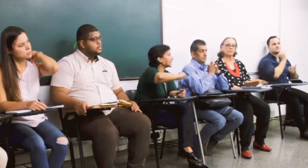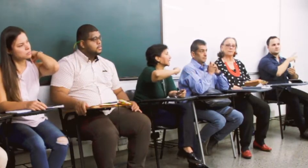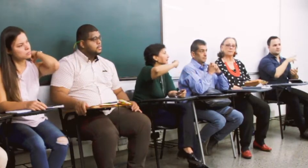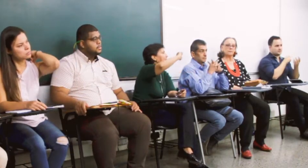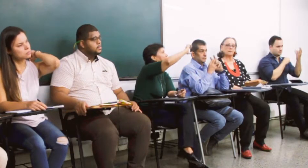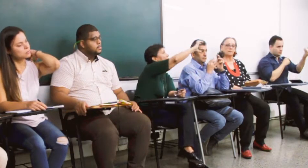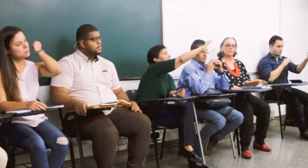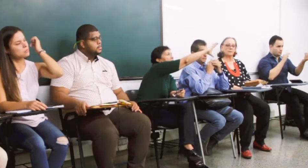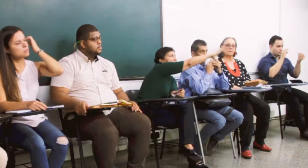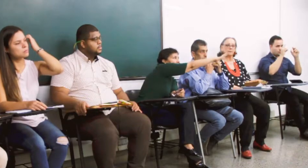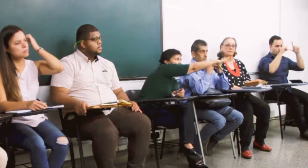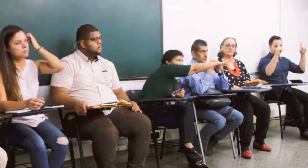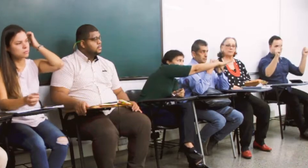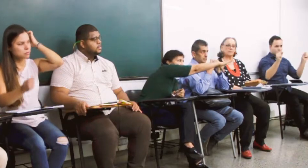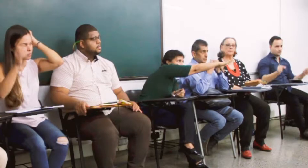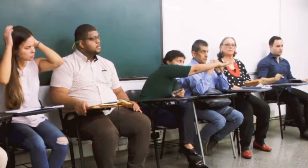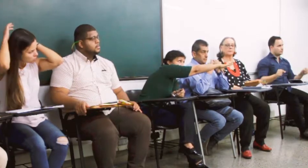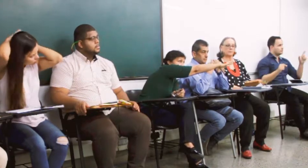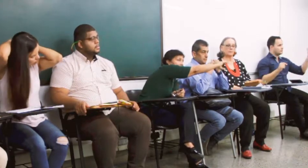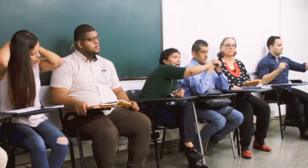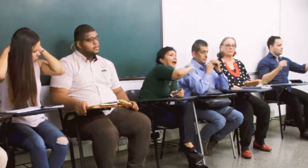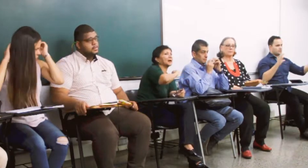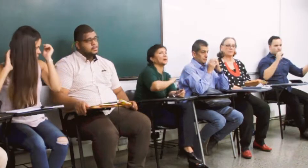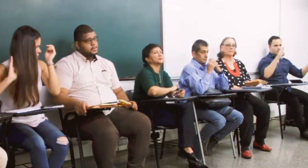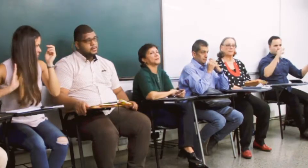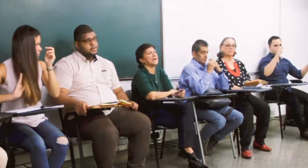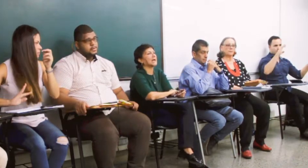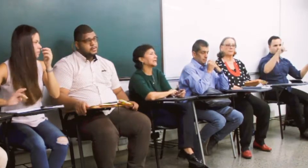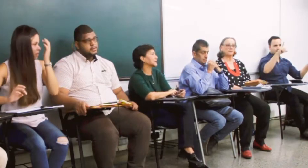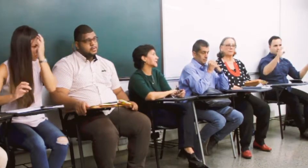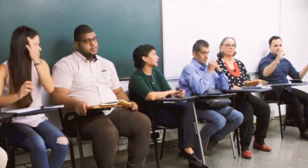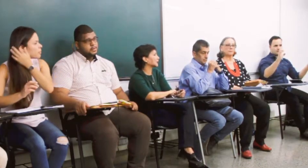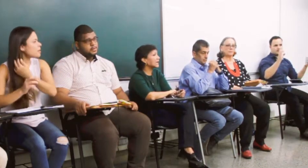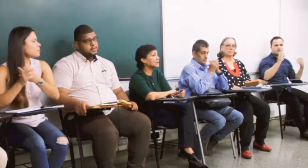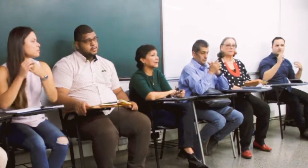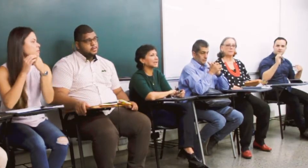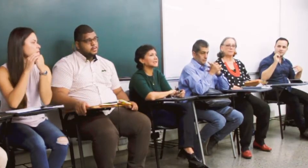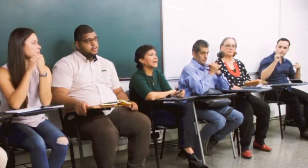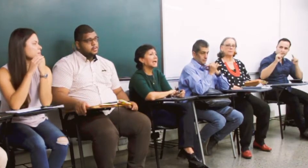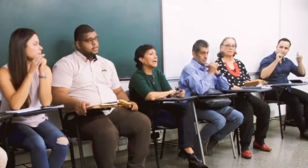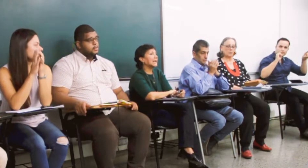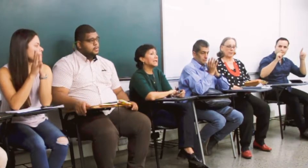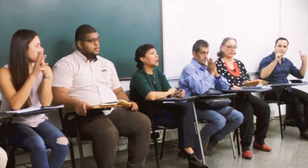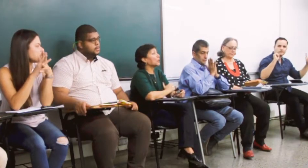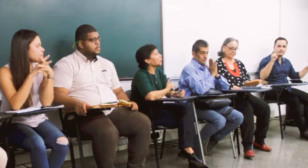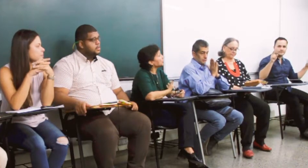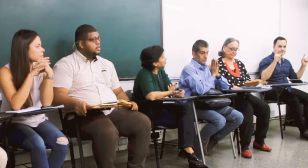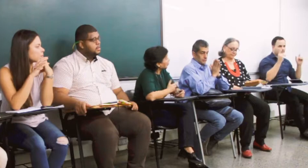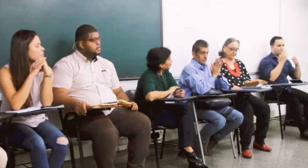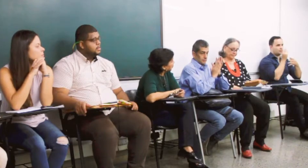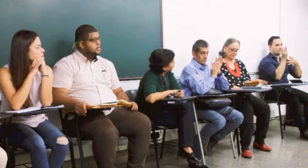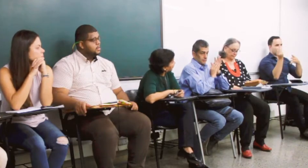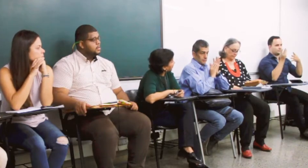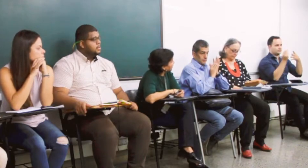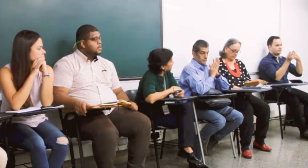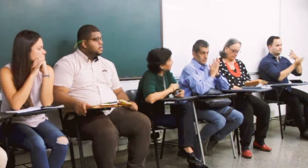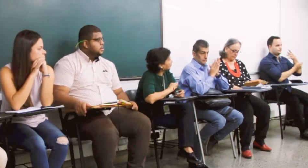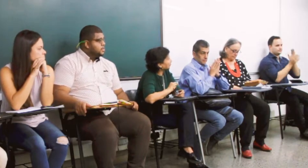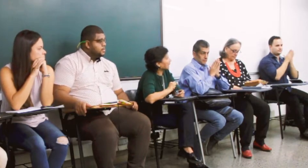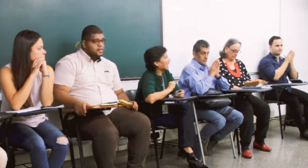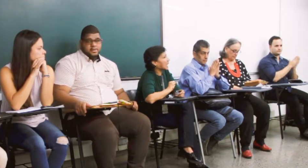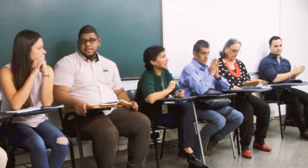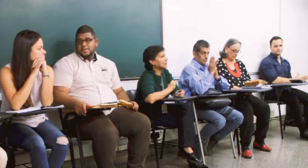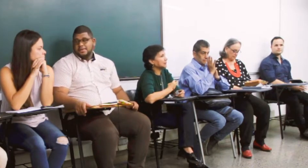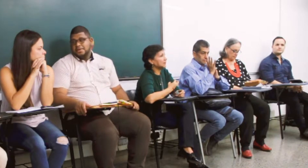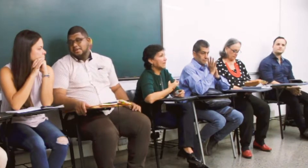la mitad y Oracle acá, y Oracle en el lado de acá, ¿cierto? ¿Sí les parece? Y como no todos los